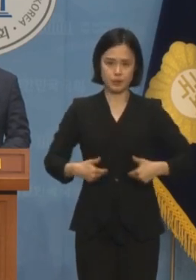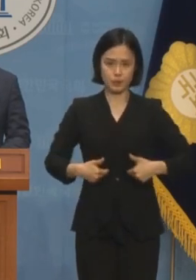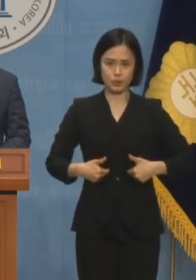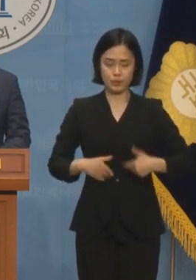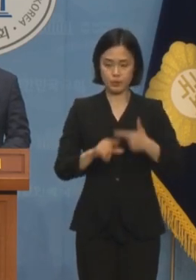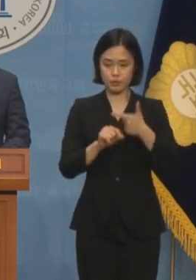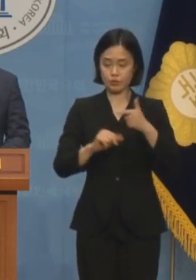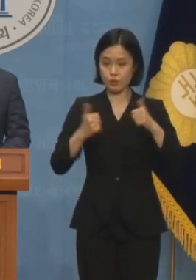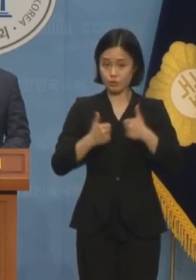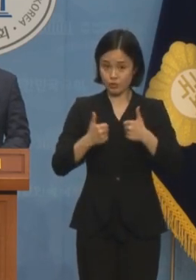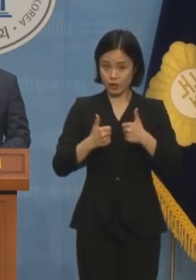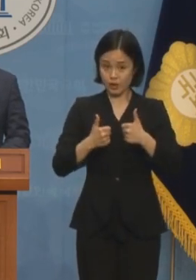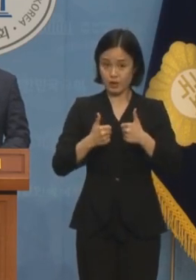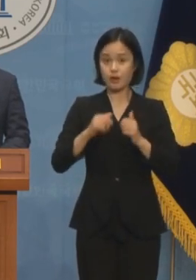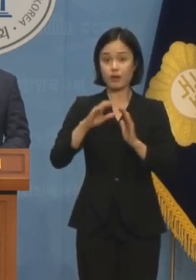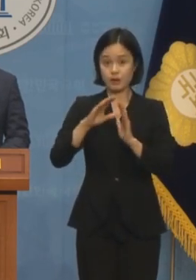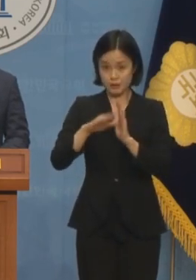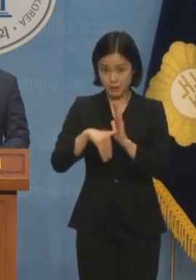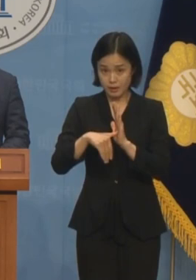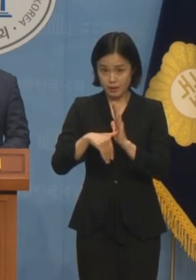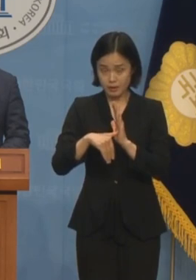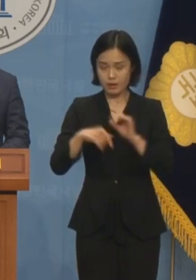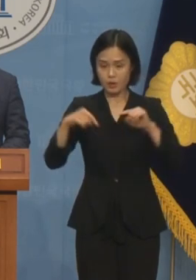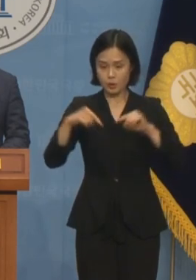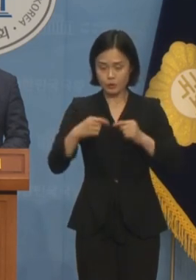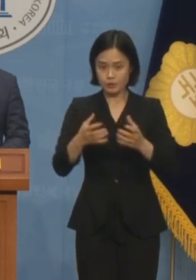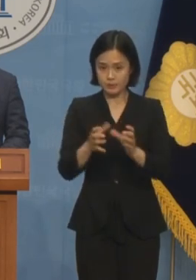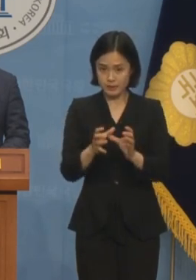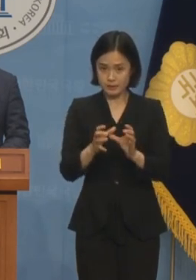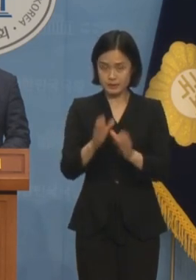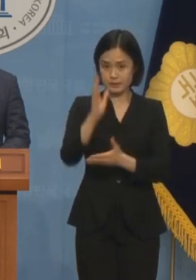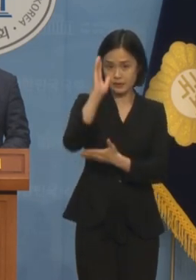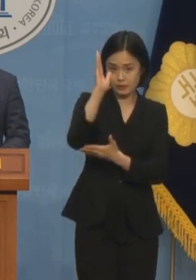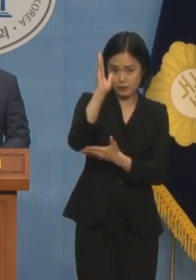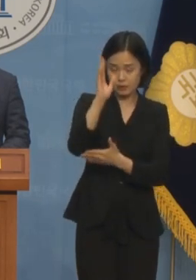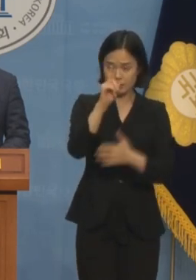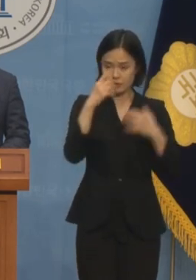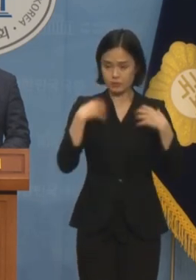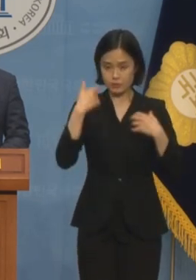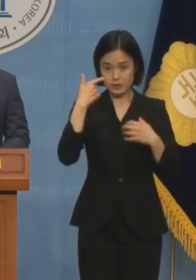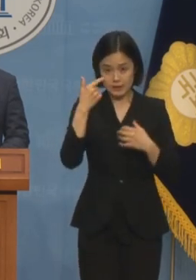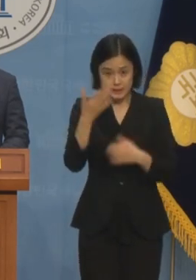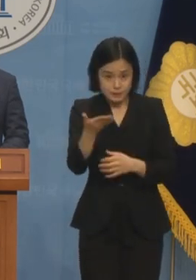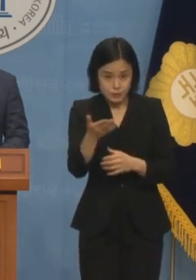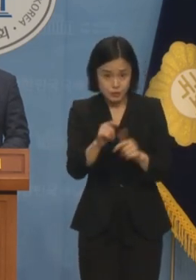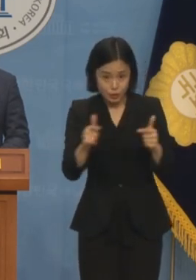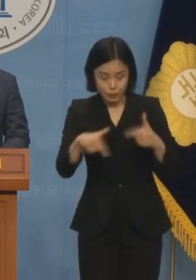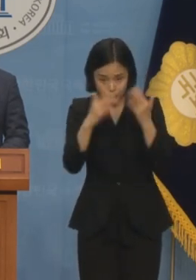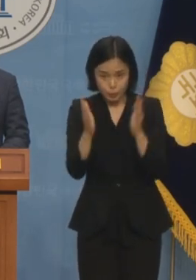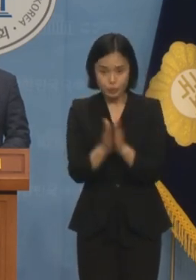국회에서 교섭단체 연설과 대정부 질문 또한 조속히